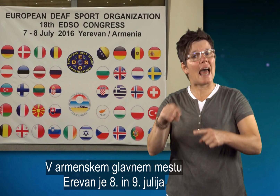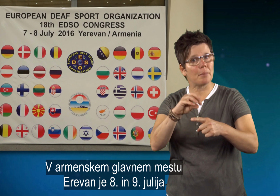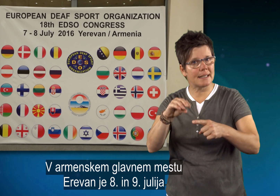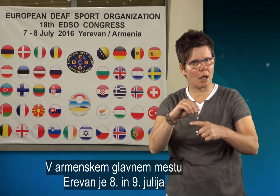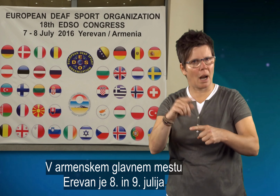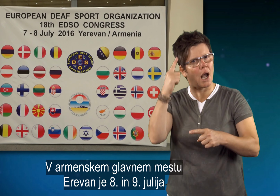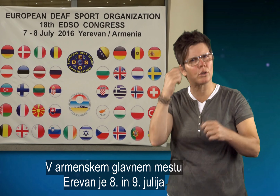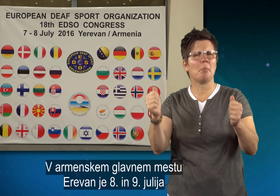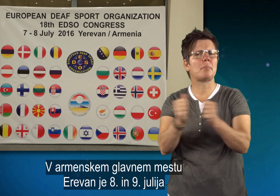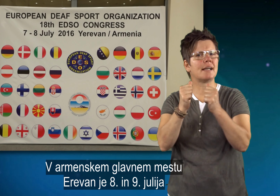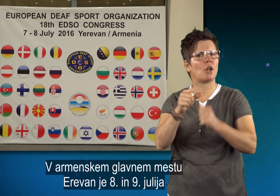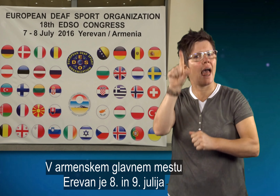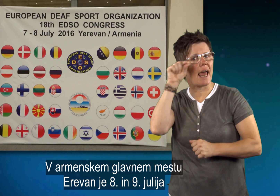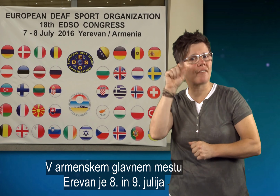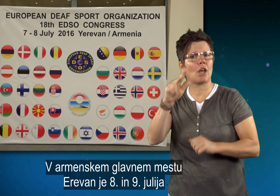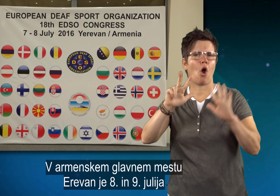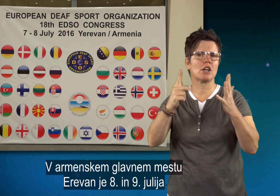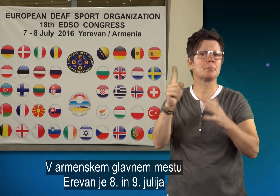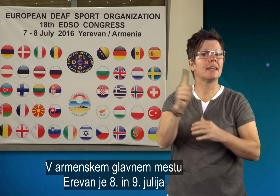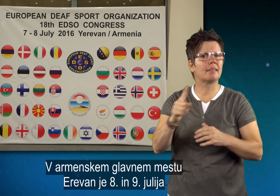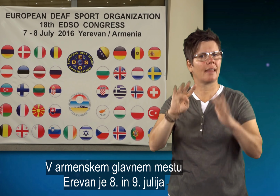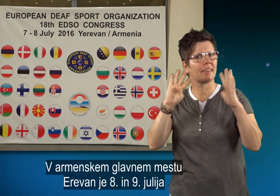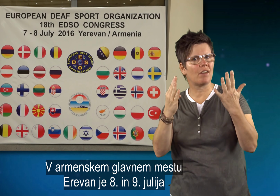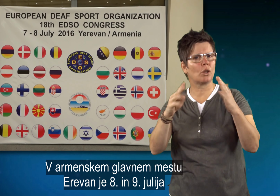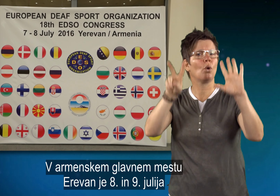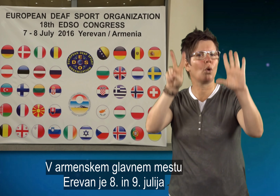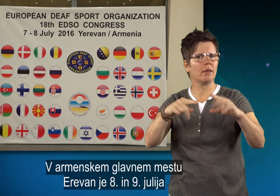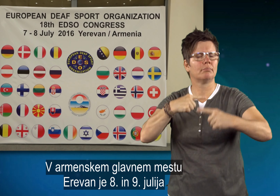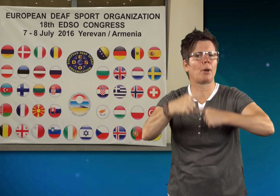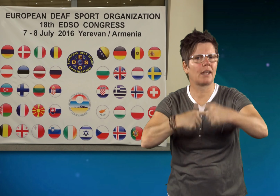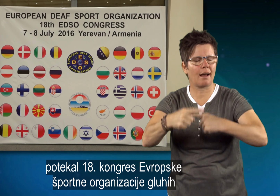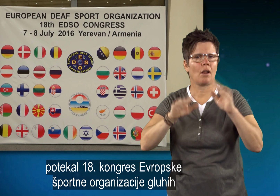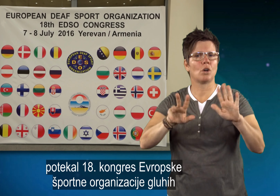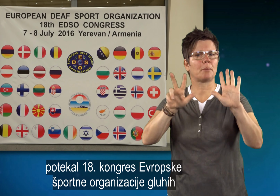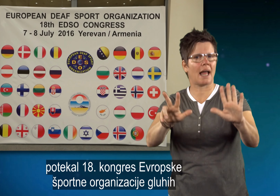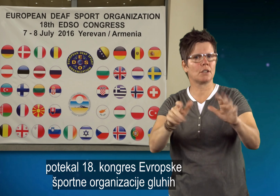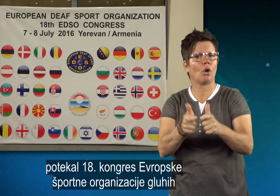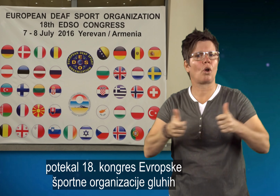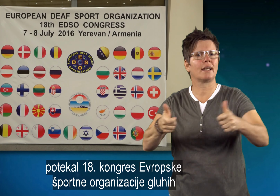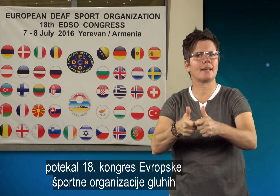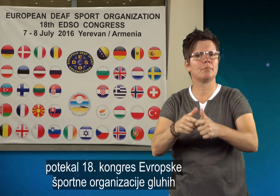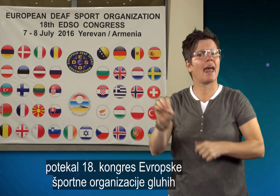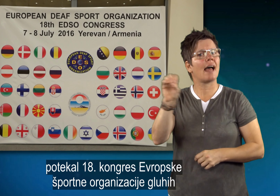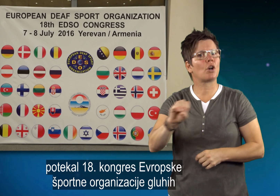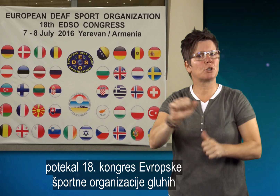V armenskem glavnem mestu Erevan je 8. in 9. julija potekal 18. kongres Evropske